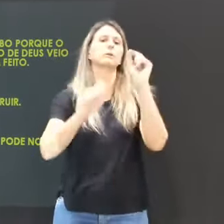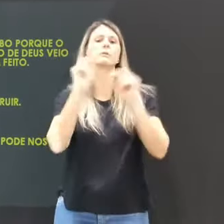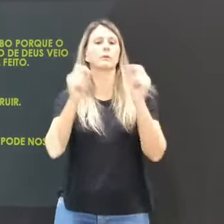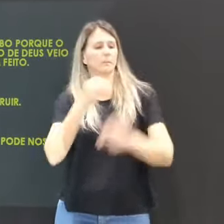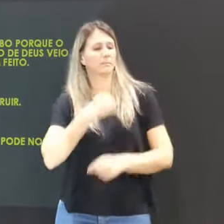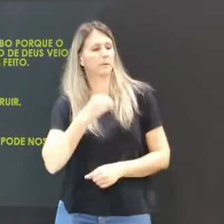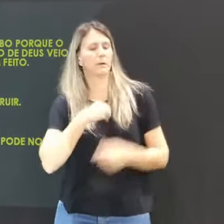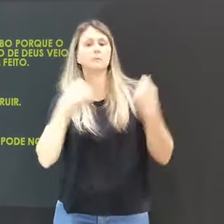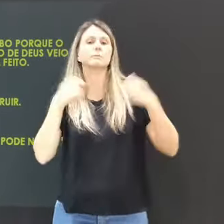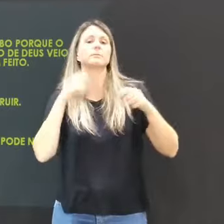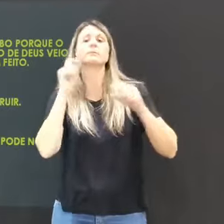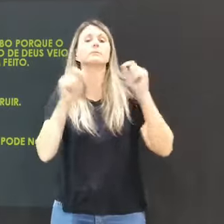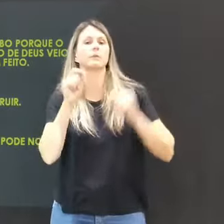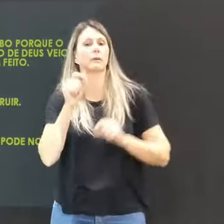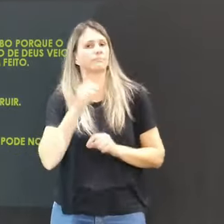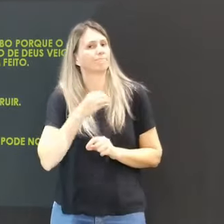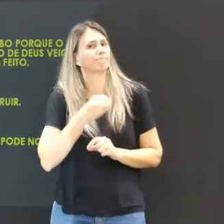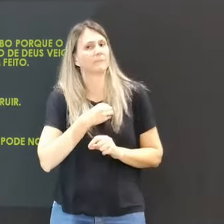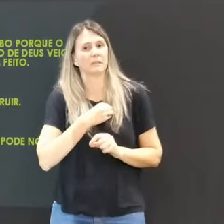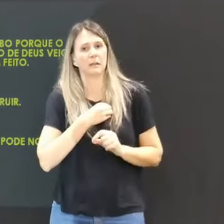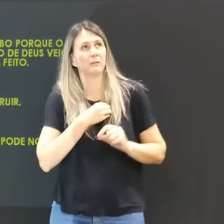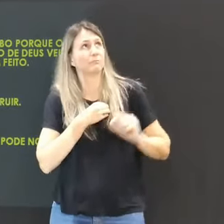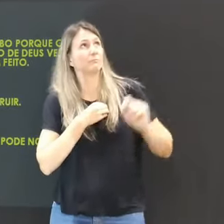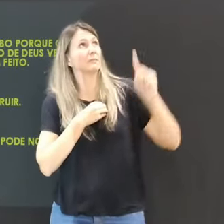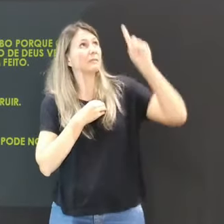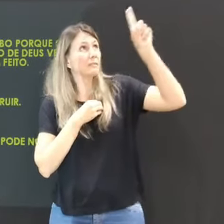a principal coisa o quê? Que nos afasta de Deus.